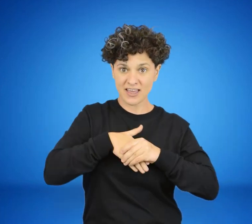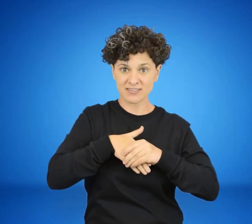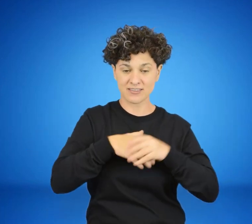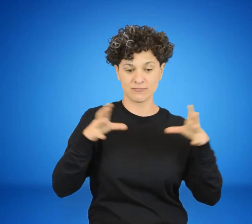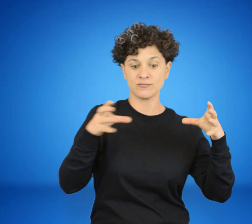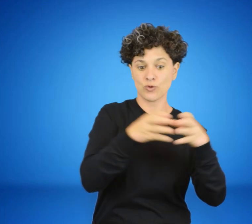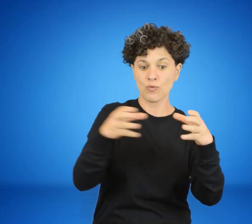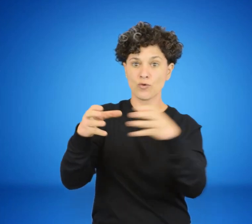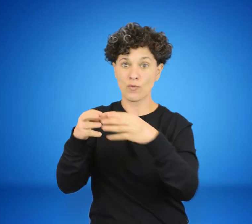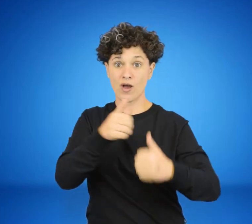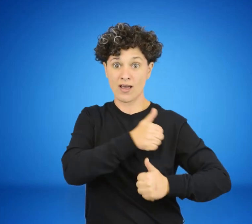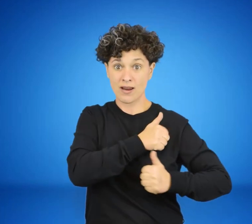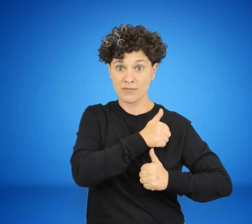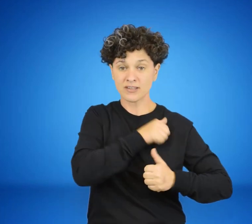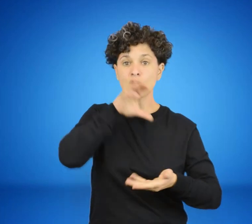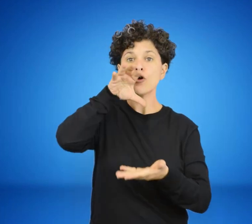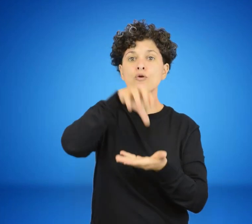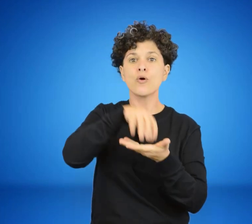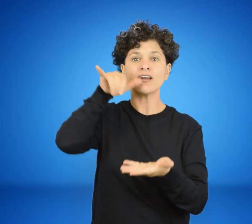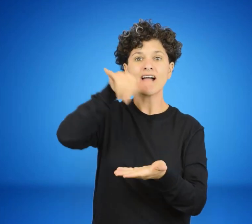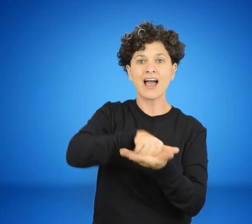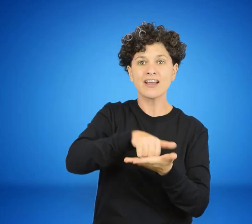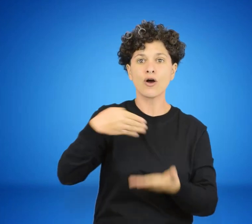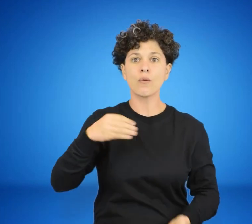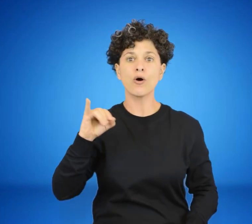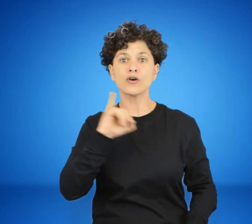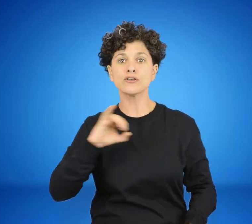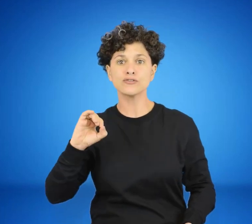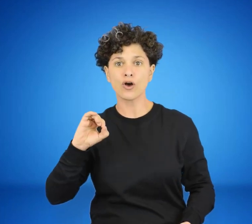en la base aérea de voice o lanza